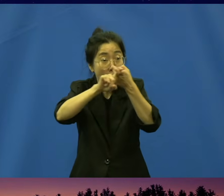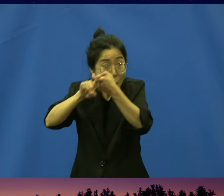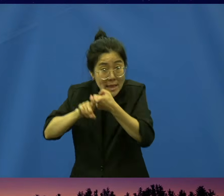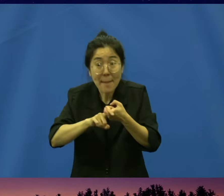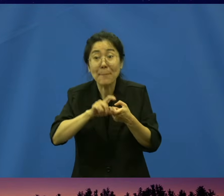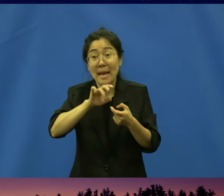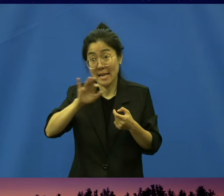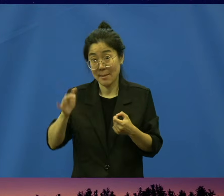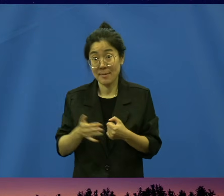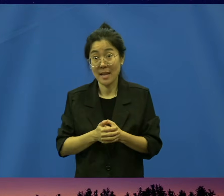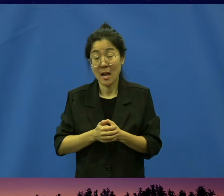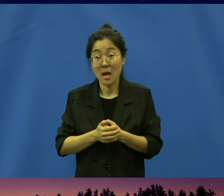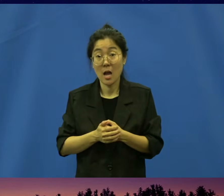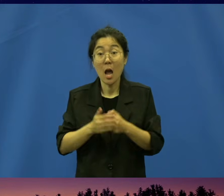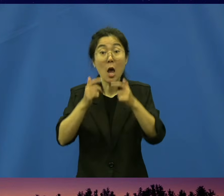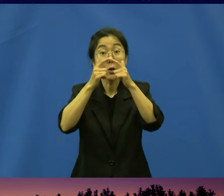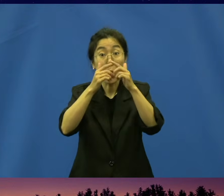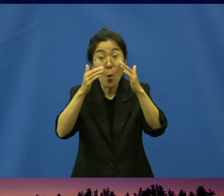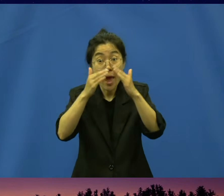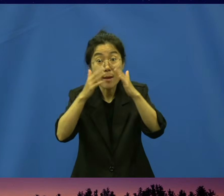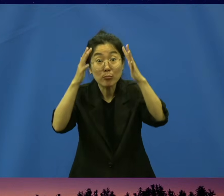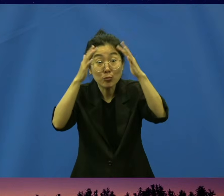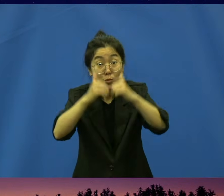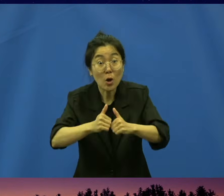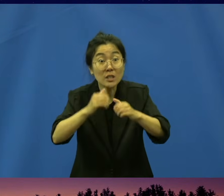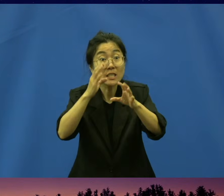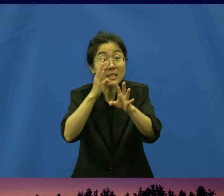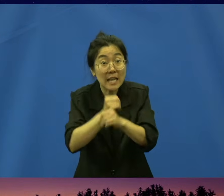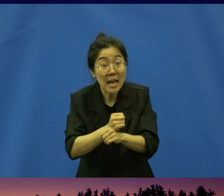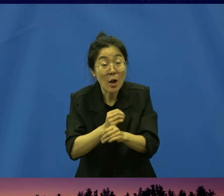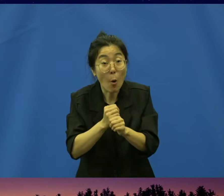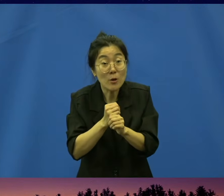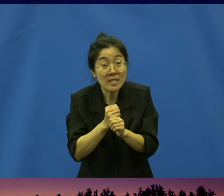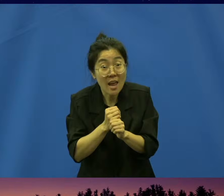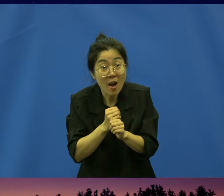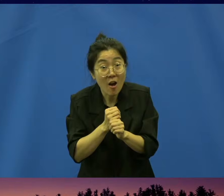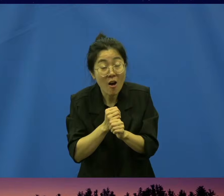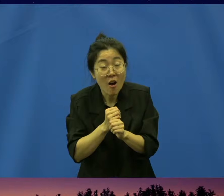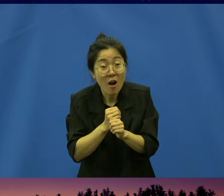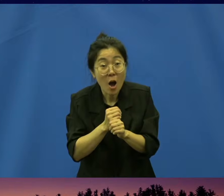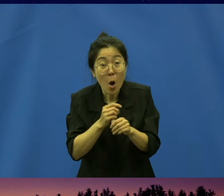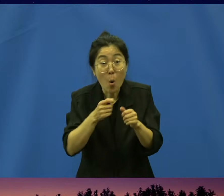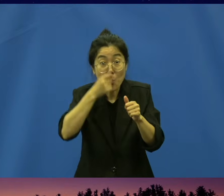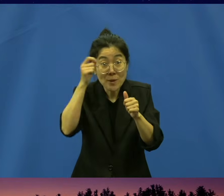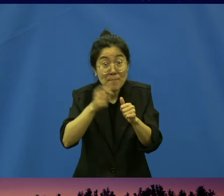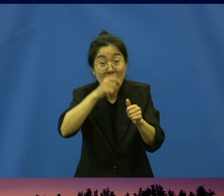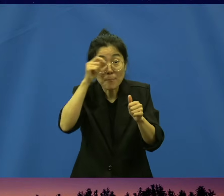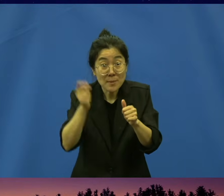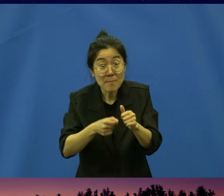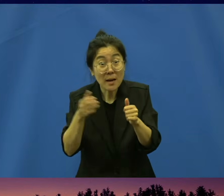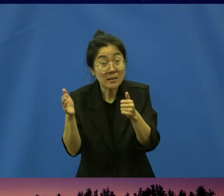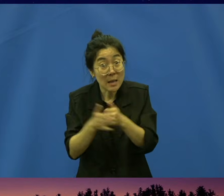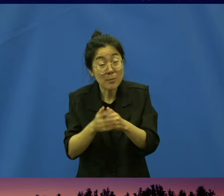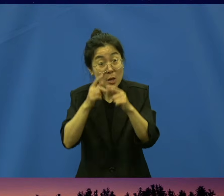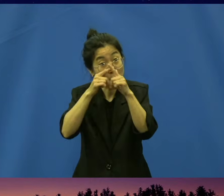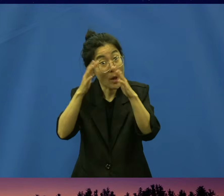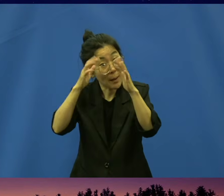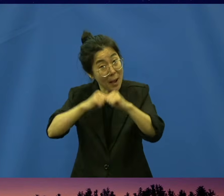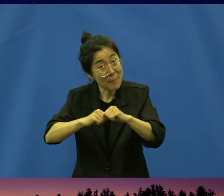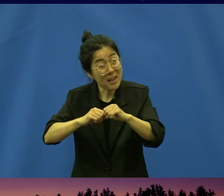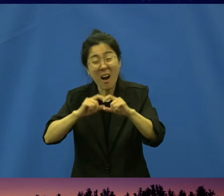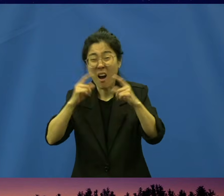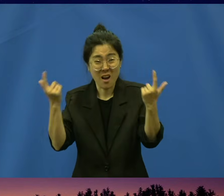핍박이 교회를 무너뜨린 적은 없었습니다. 그러나 내부 분열은 교회를 무력하게 하고 결국은 쓰러지게 하고는